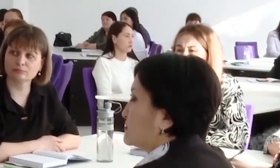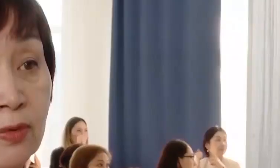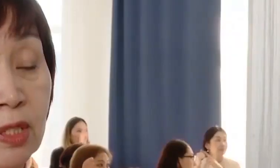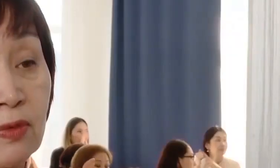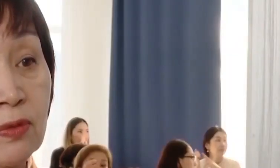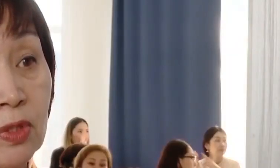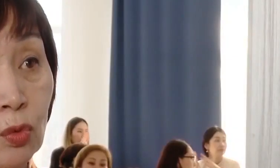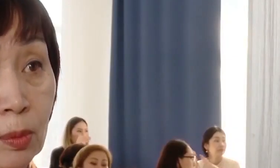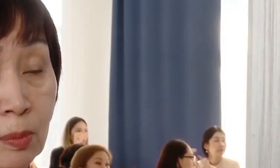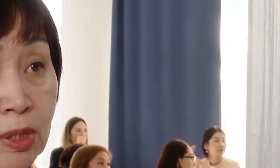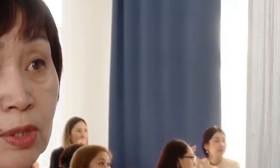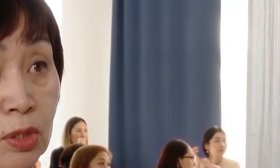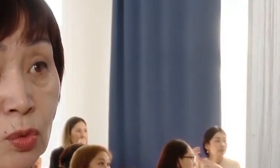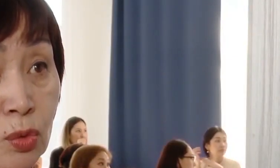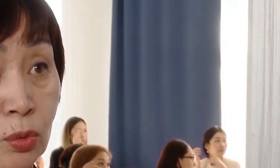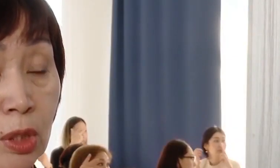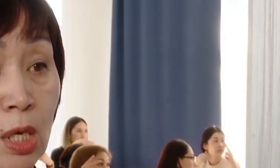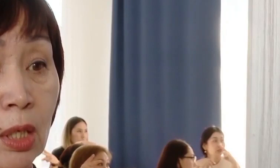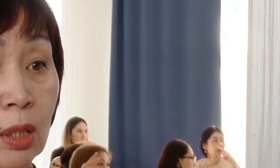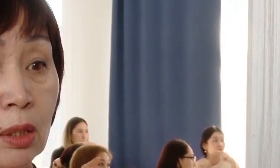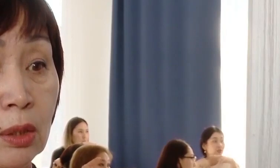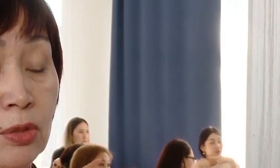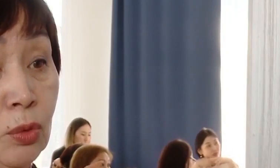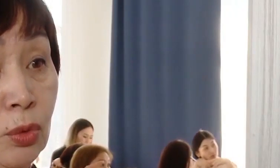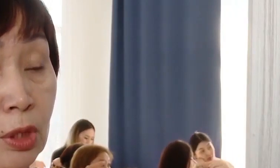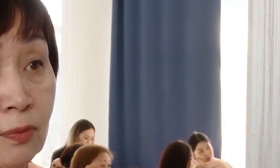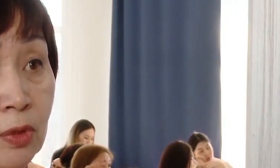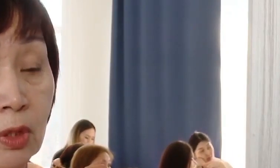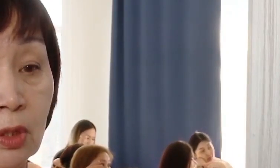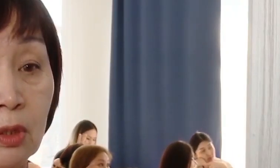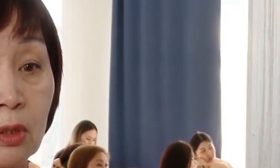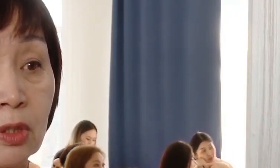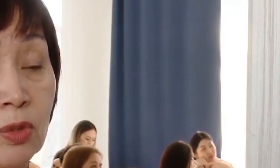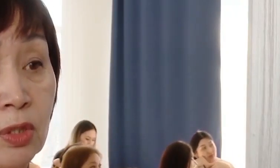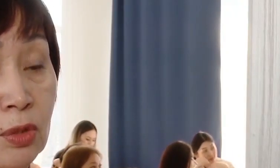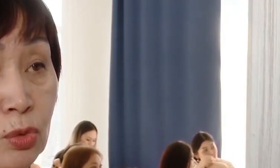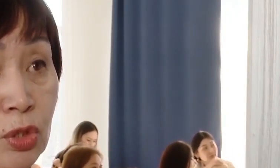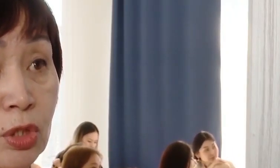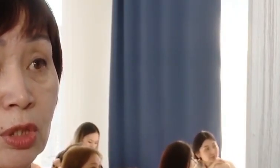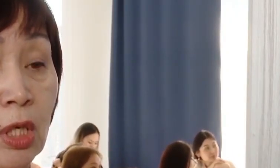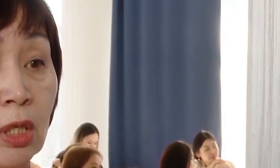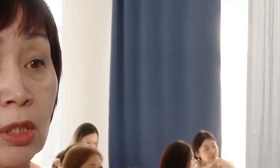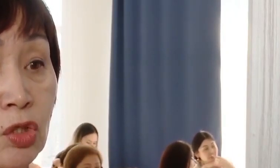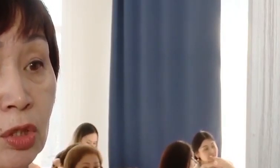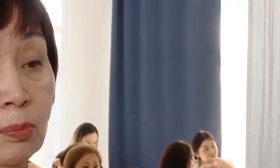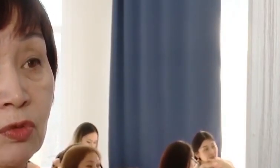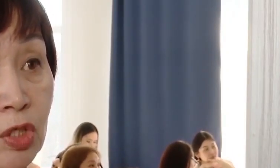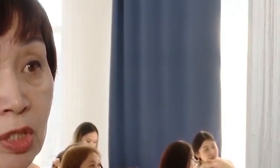алды. Мемлекеттік қызметтер туралы заңға сәйкес мемлекеттік қызметшілер біліктілігін арттырып, ерекше қажеттіліктері бар